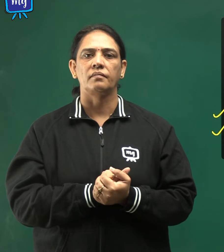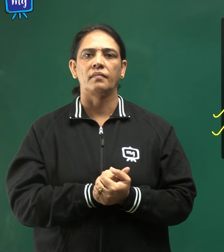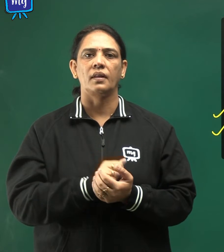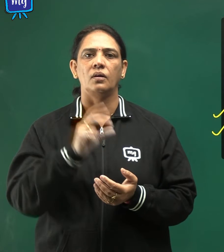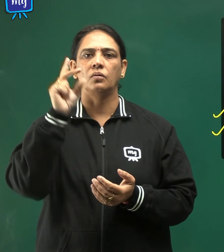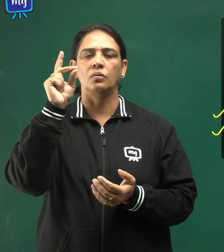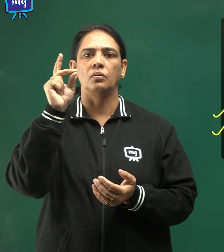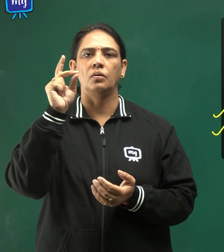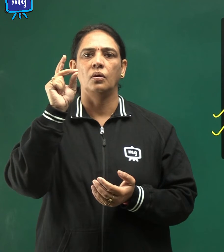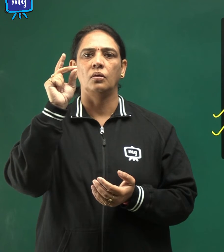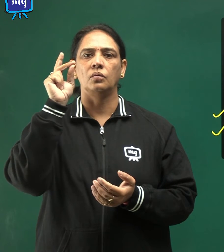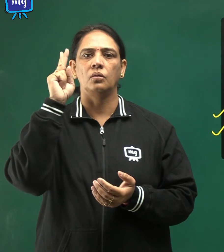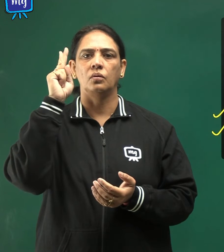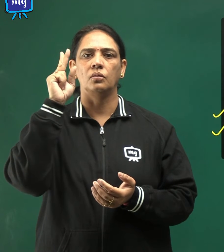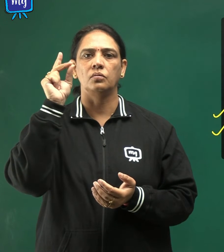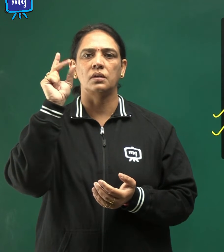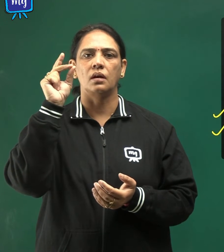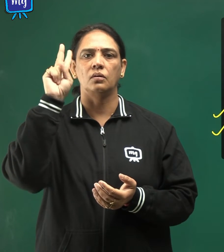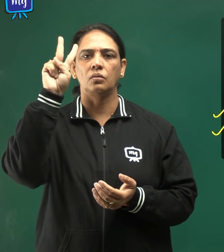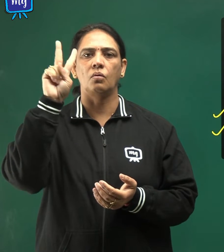दो और